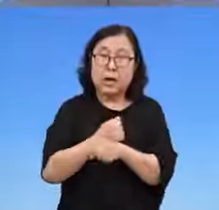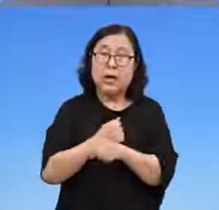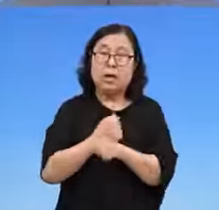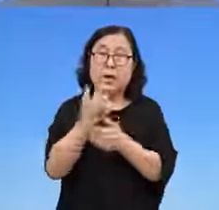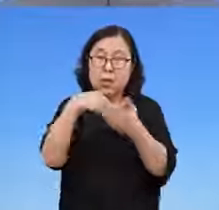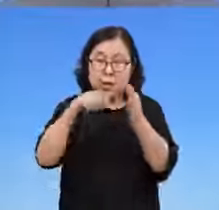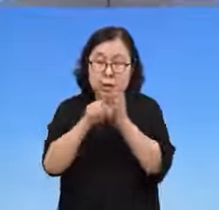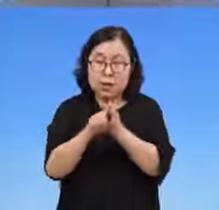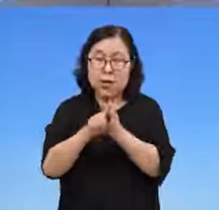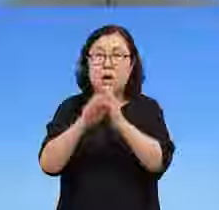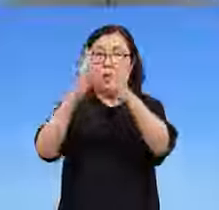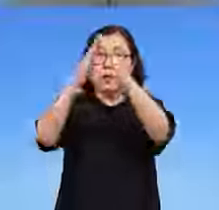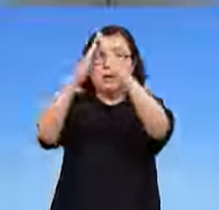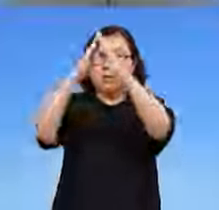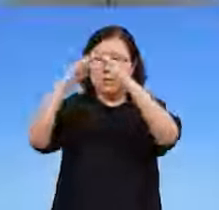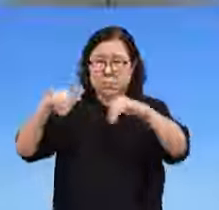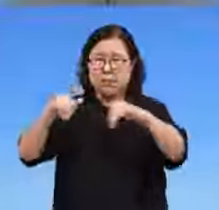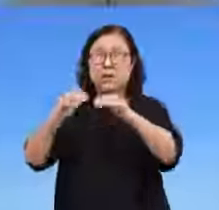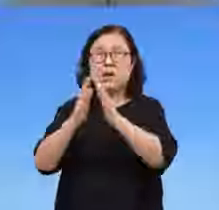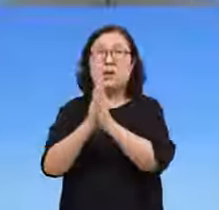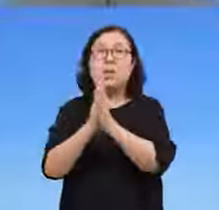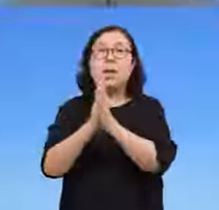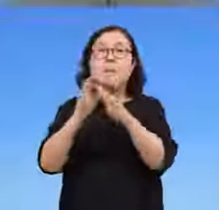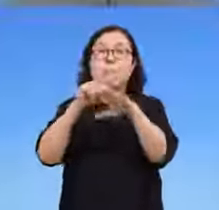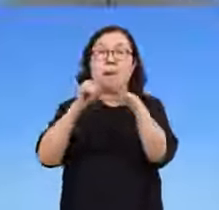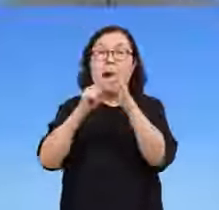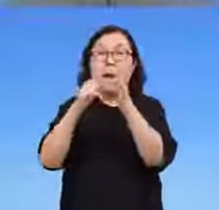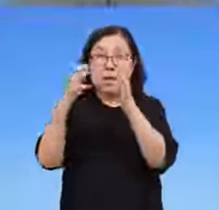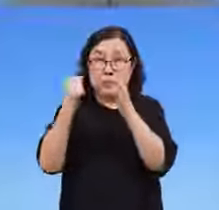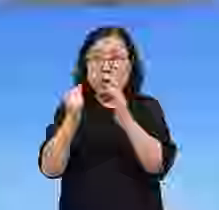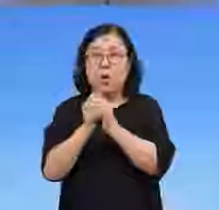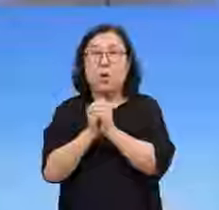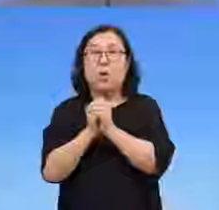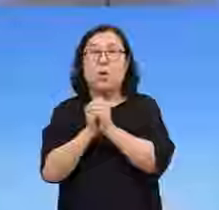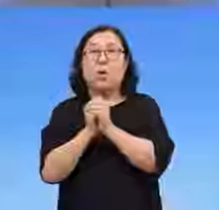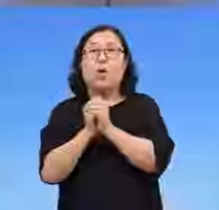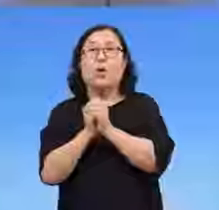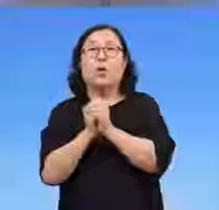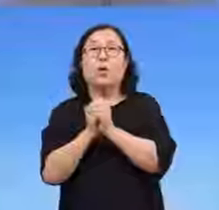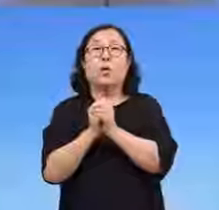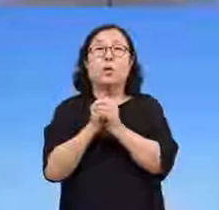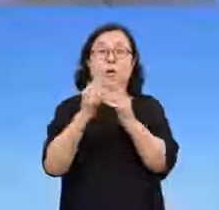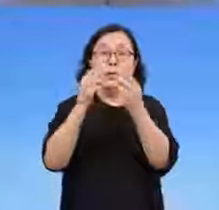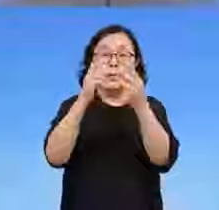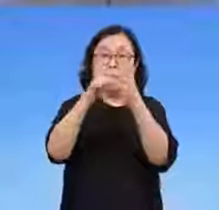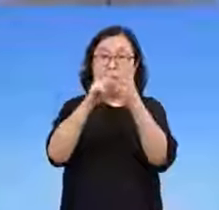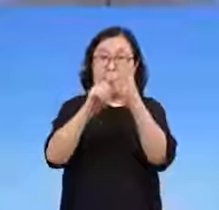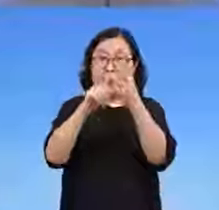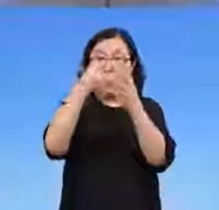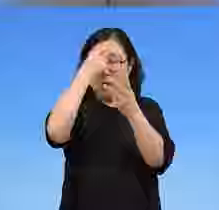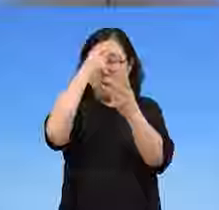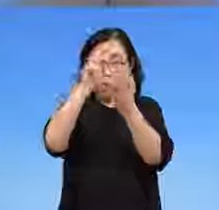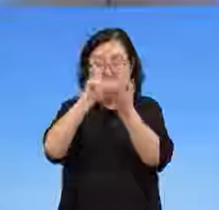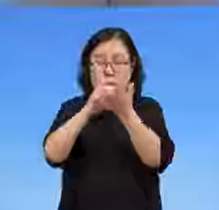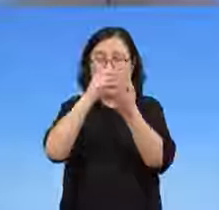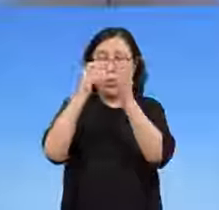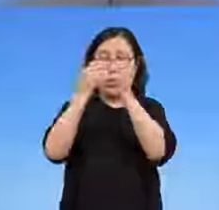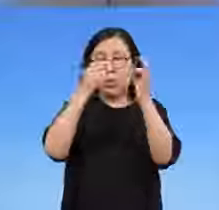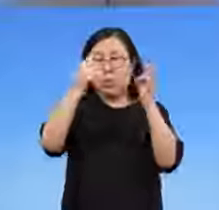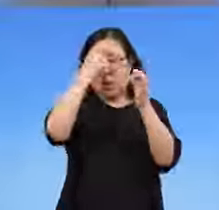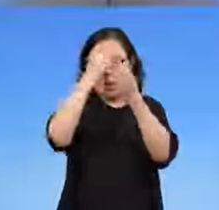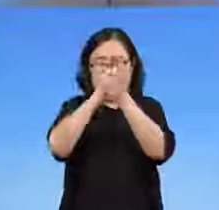앞으로 인도하기 위하여 지붕을 뚫는 심정으로 아버지 저들을 섬기기 원합니다. 이 세 가지 기도 제목과 한 목소리로 통성으로